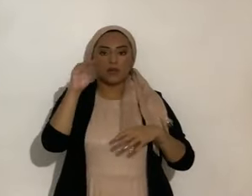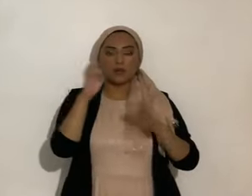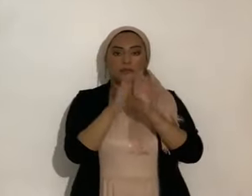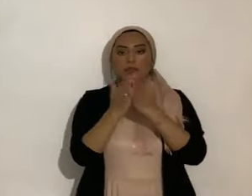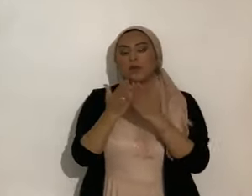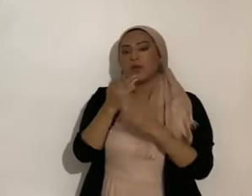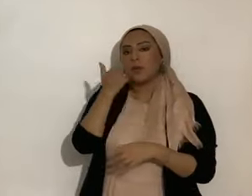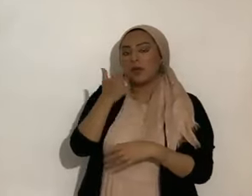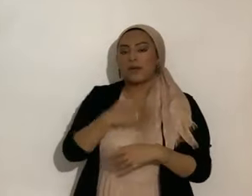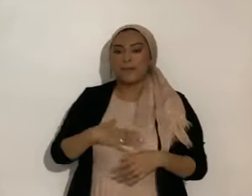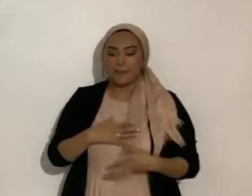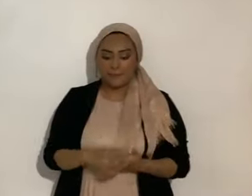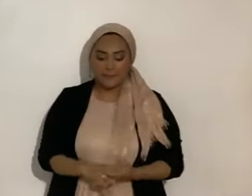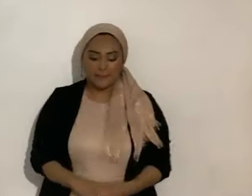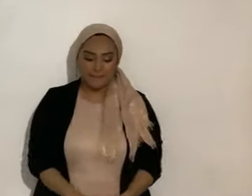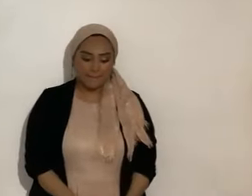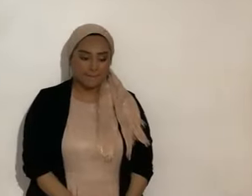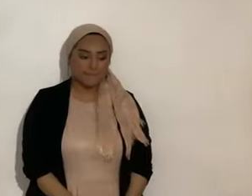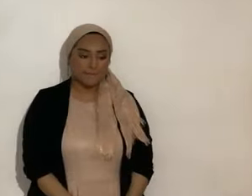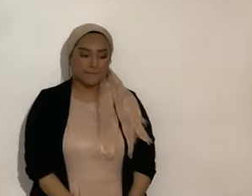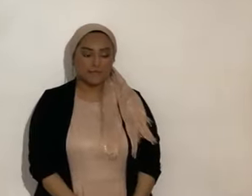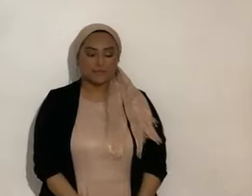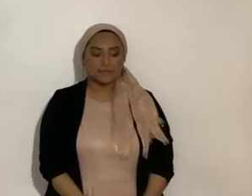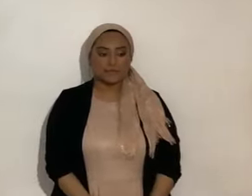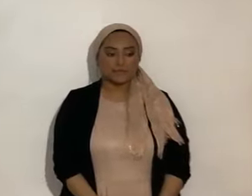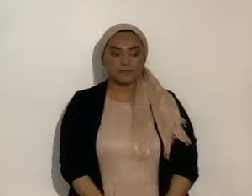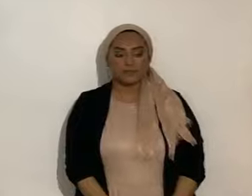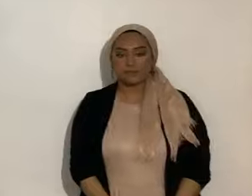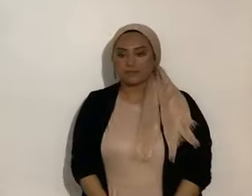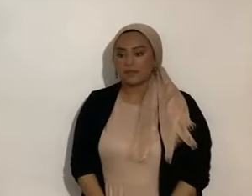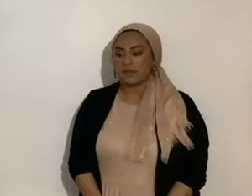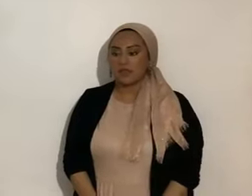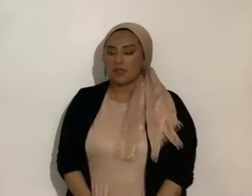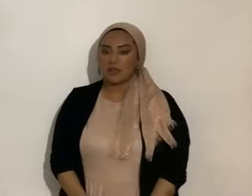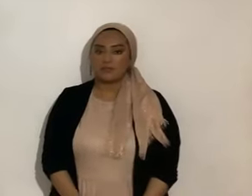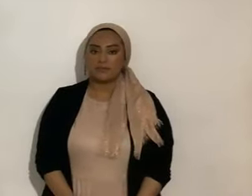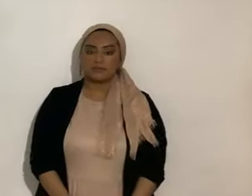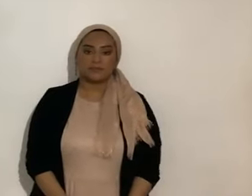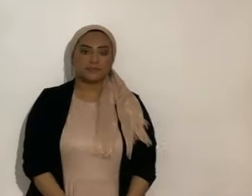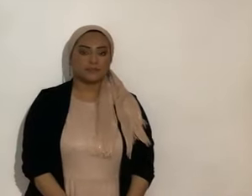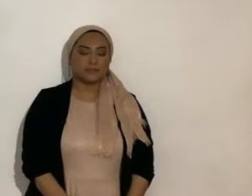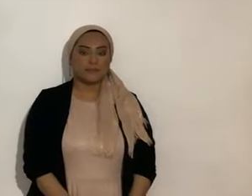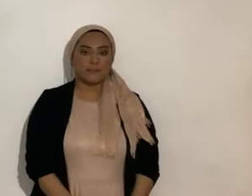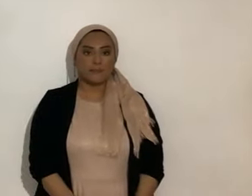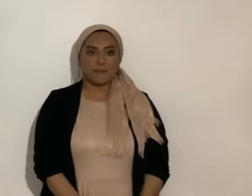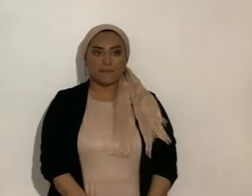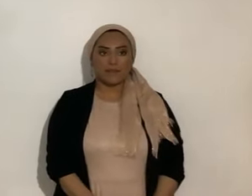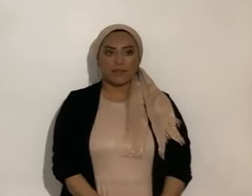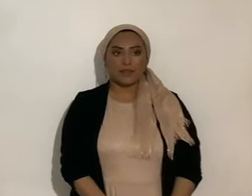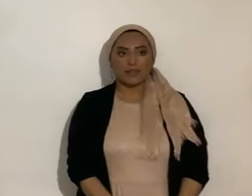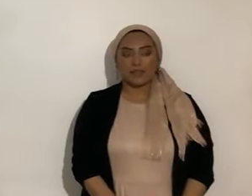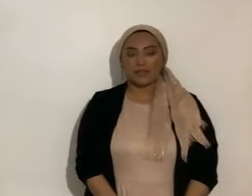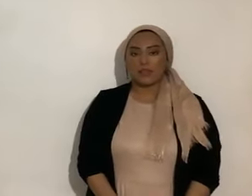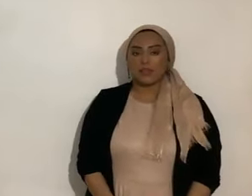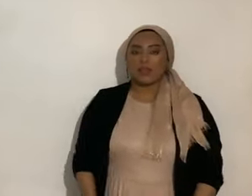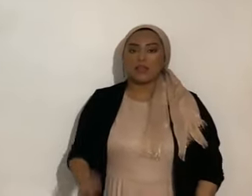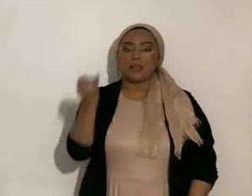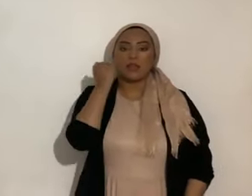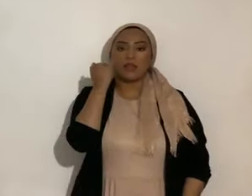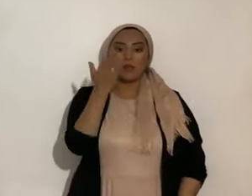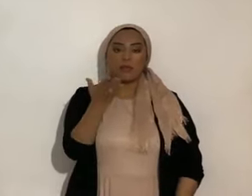evangelios, ¿sí? Las buenas nuevas de salvación, el Brit Hadashah, como llamamos en hebreo. Entonces, a ver, si tú